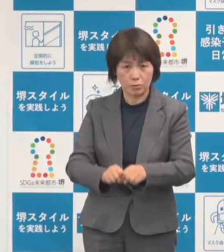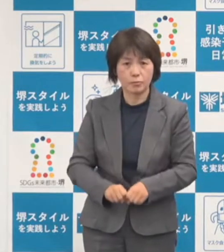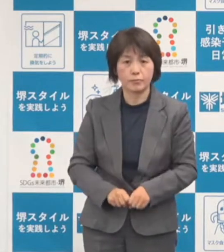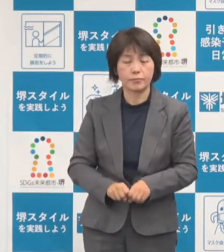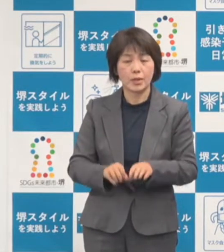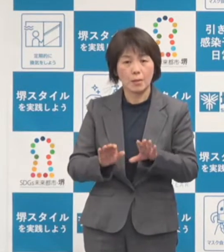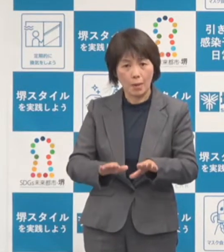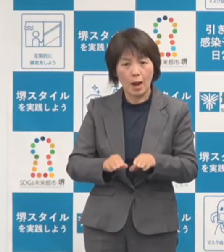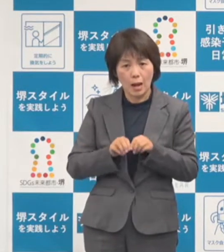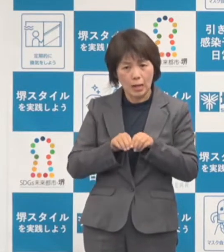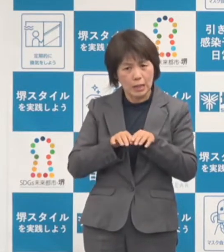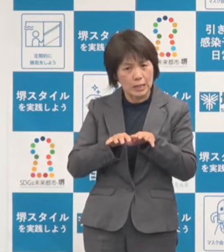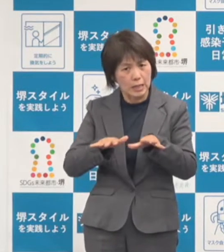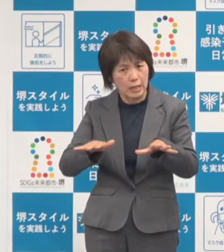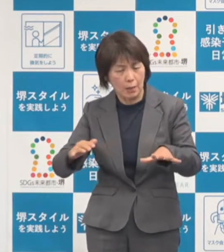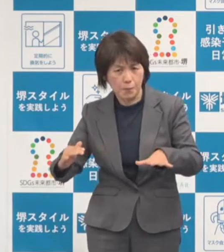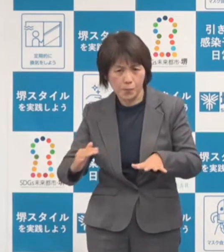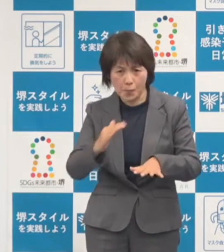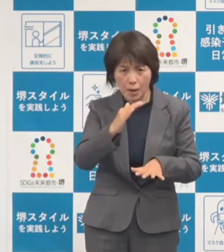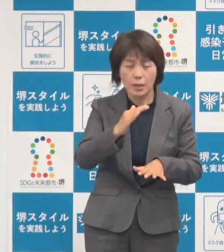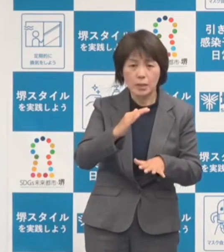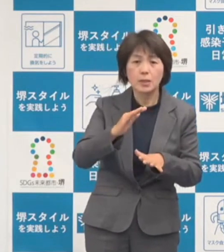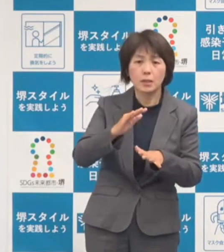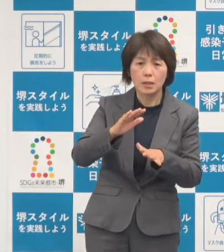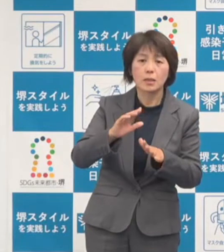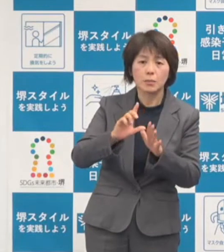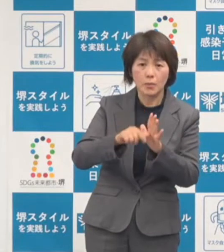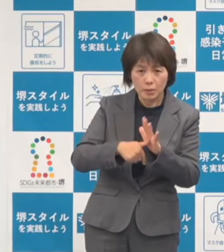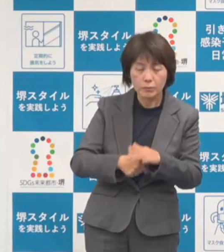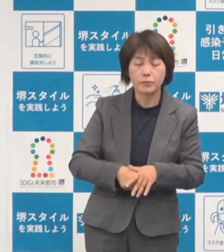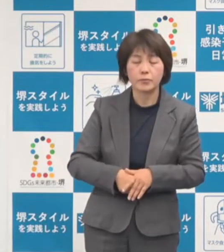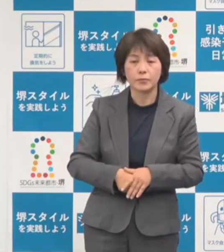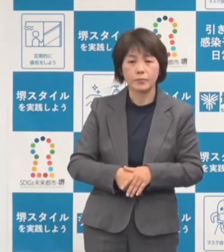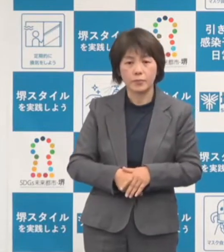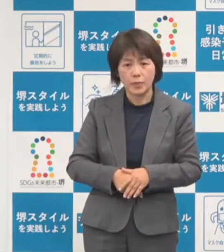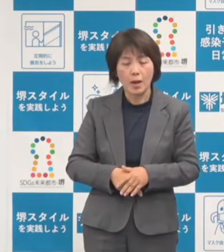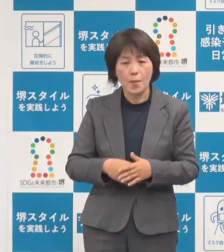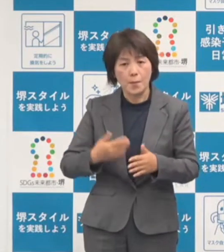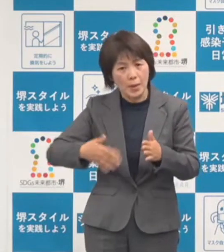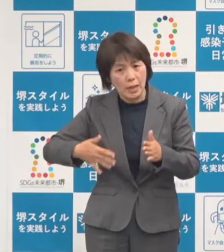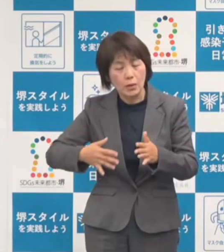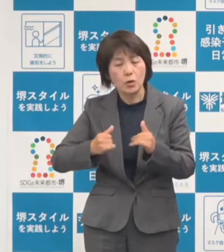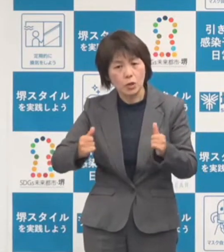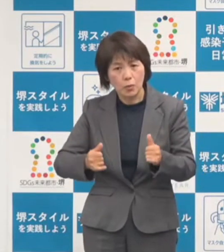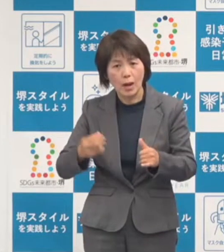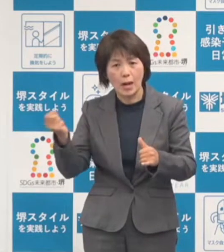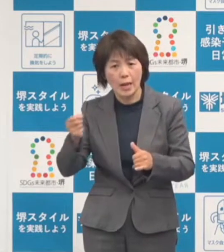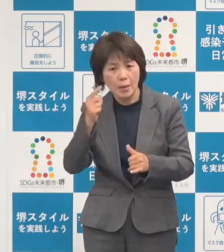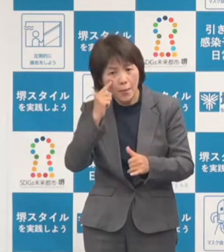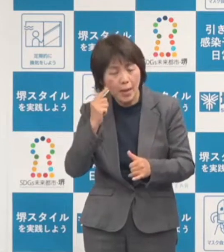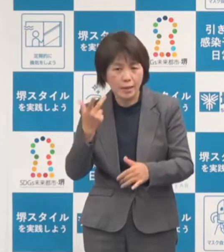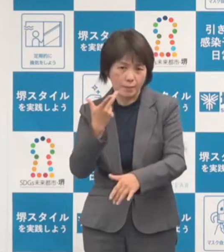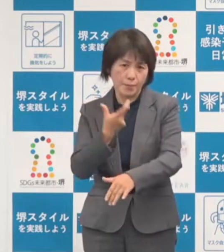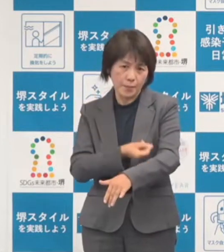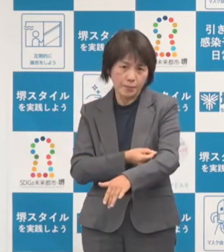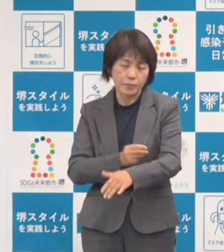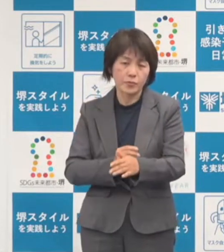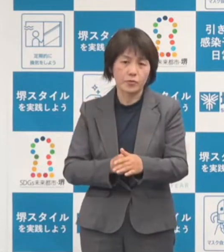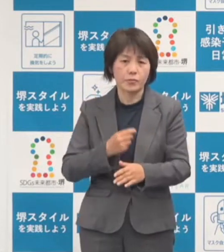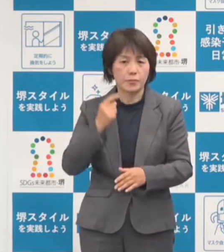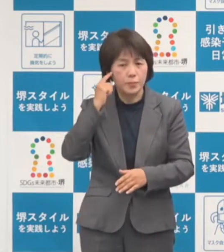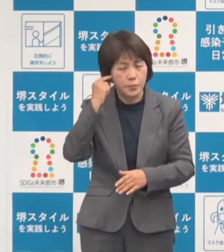が拡大しつつある時期でもありますので、まだお済みでない方、お早めの接種をご検討いただきたいと思います。